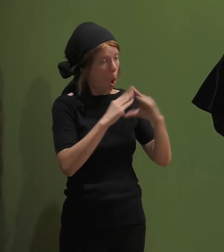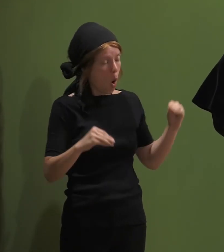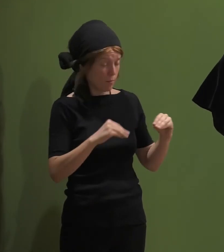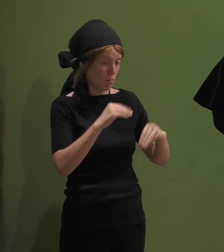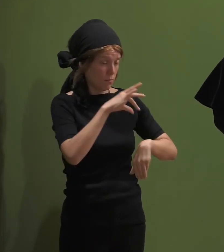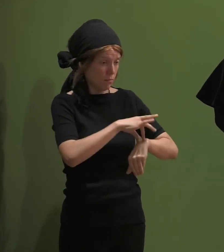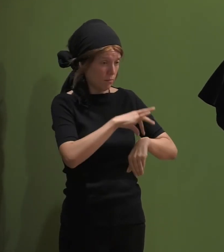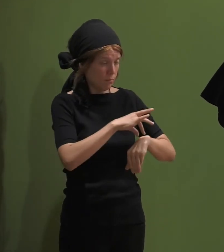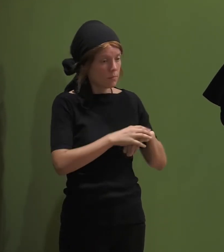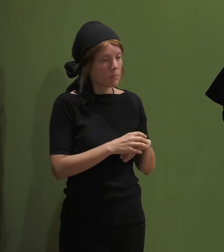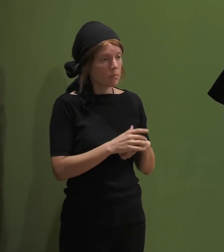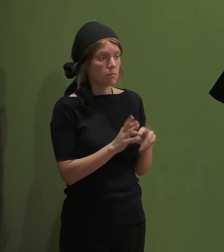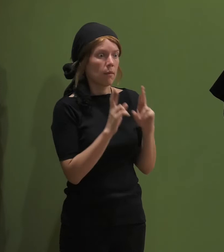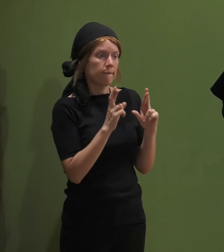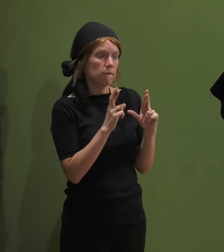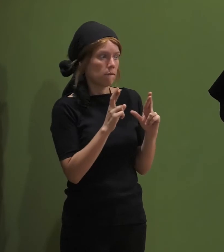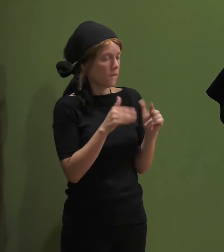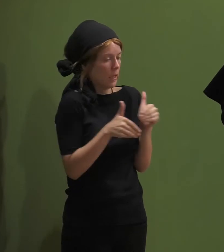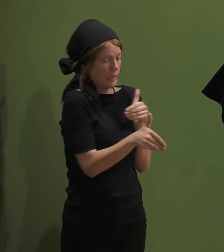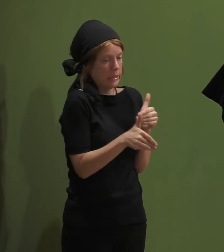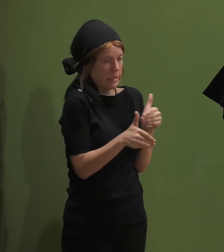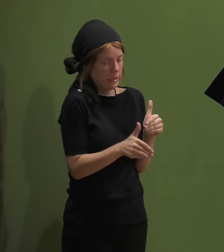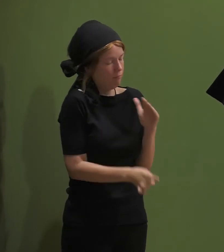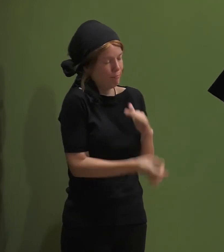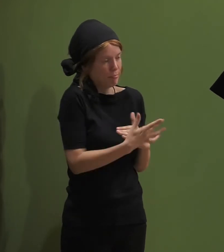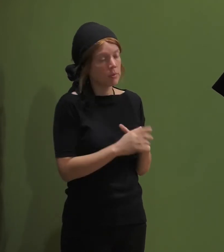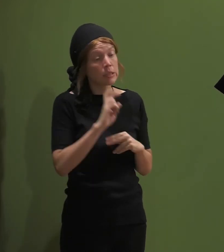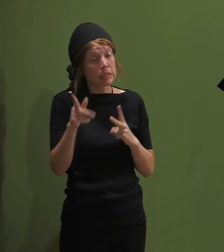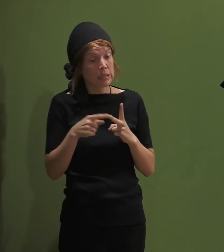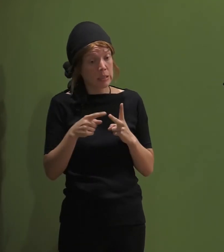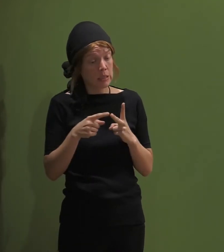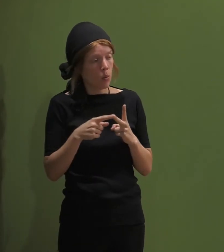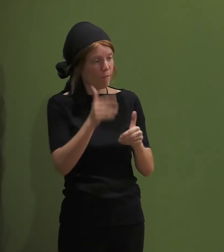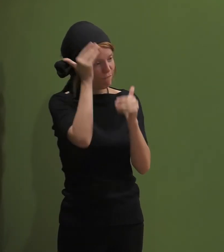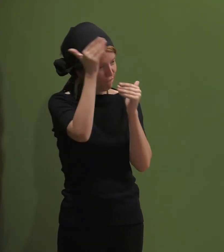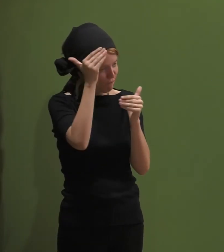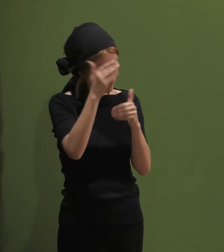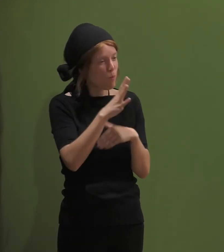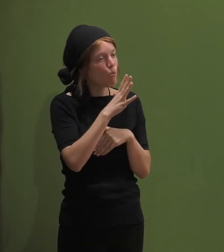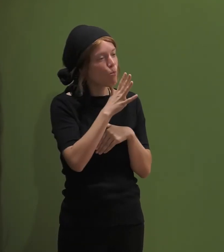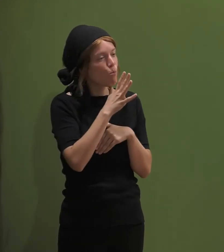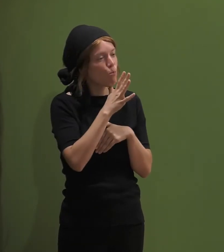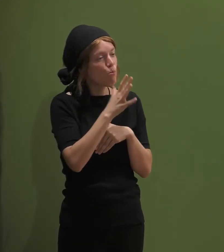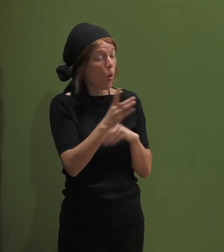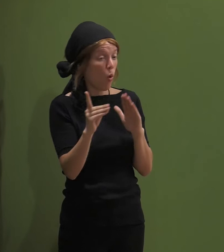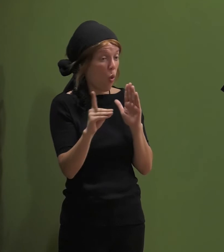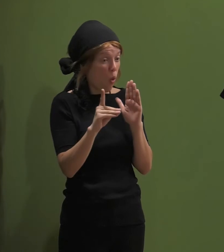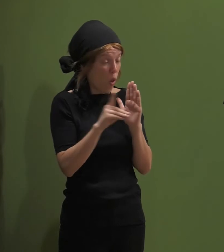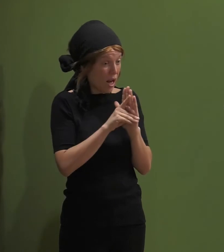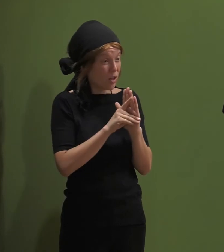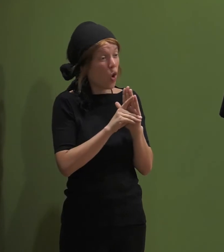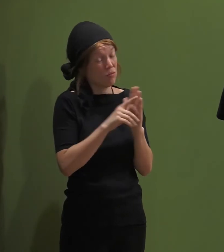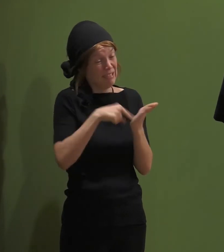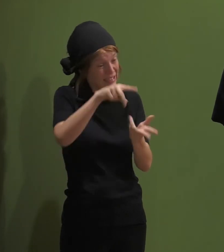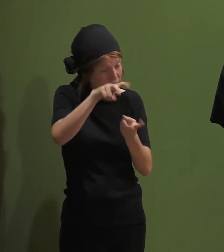Medicina, que esperamos se haga realidad en próximas fechas. Y, en segundo lugar, felicitarle por incorporar en el decreto de tasas la posibilidad